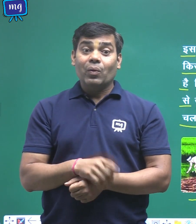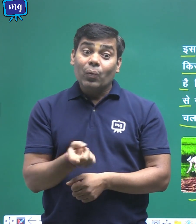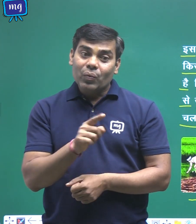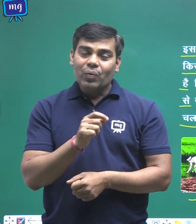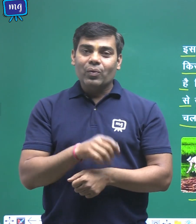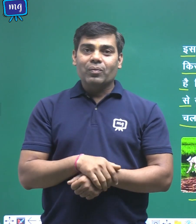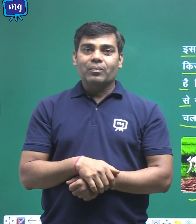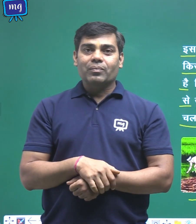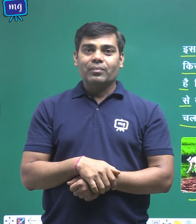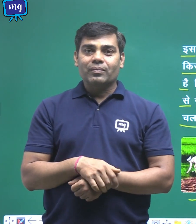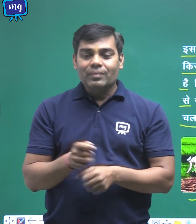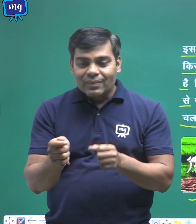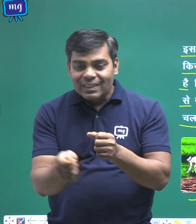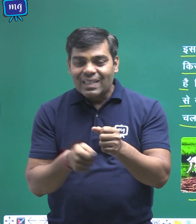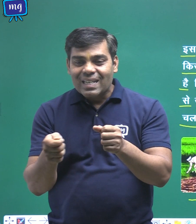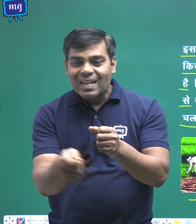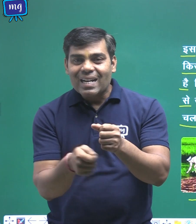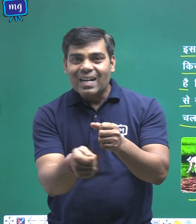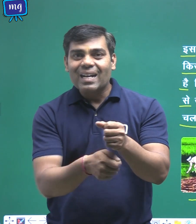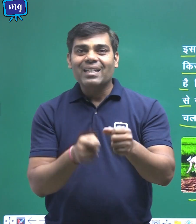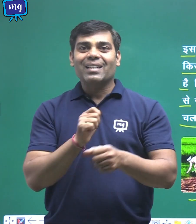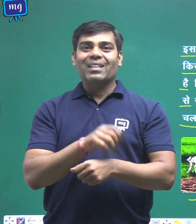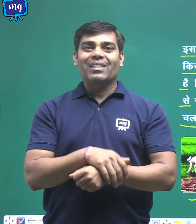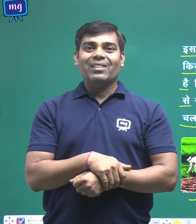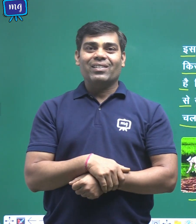उसको काट रहा है।